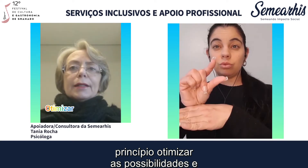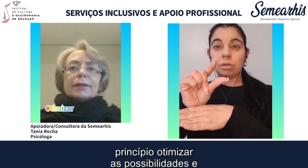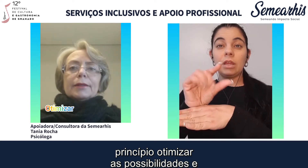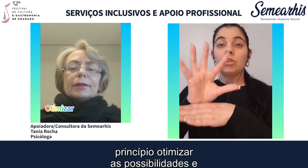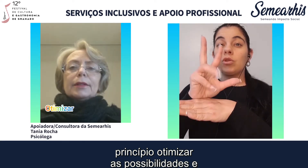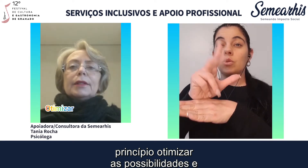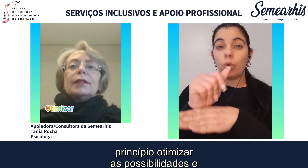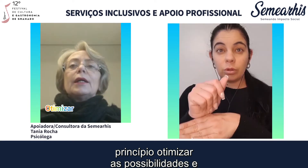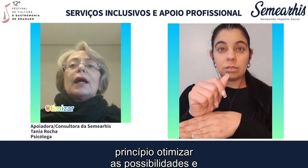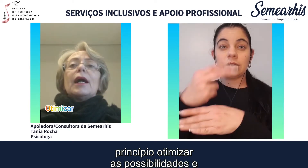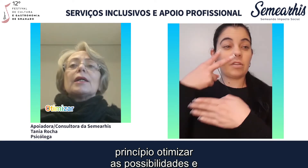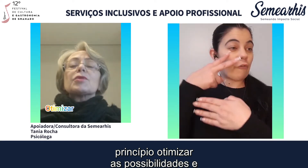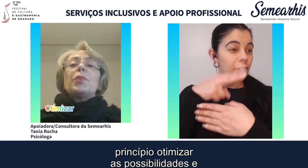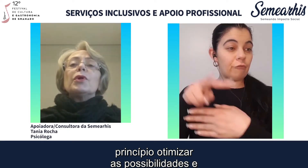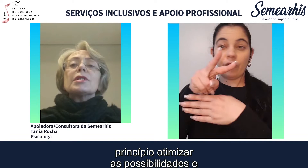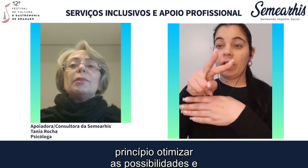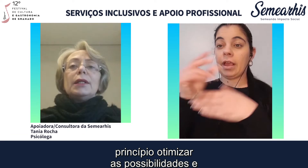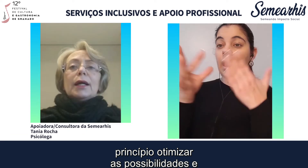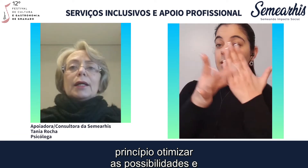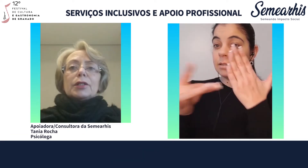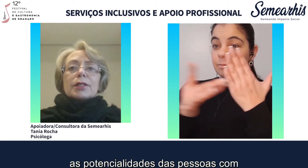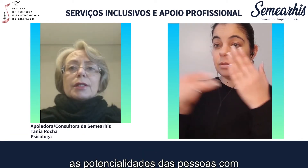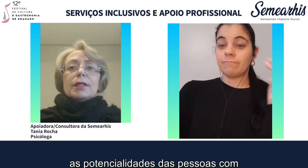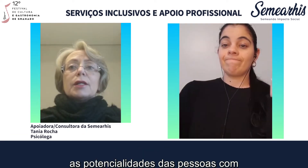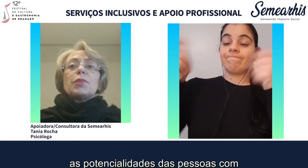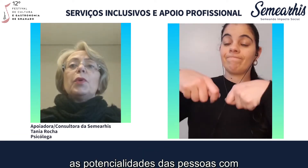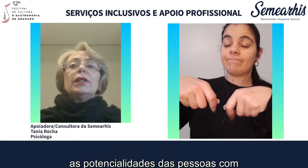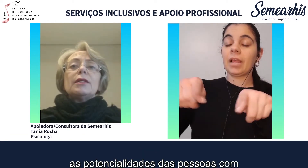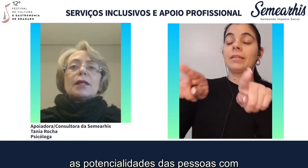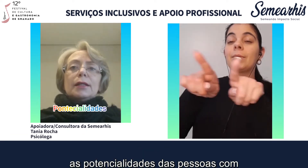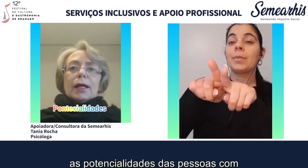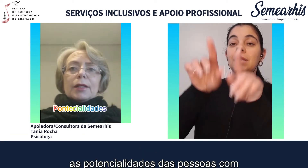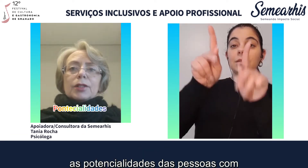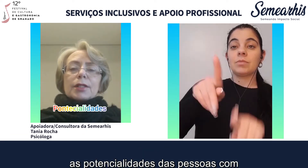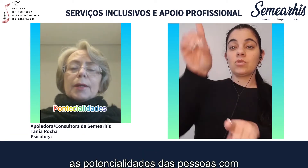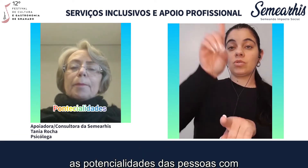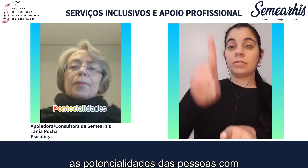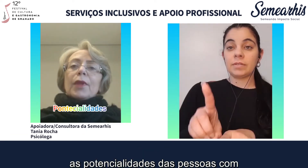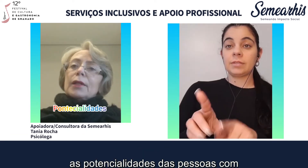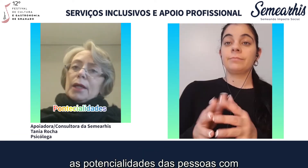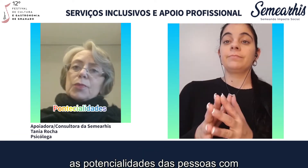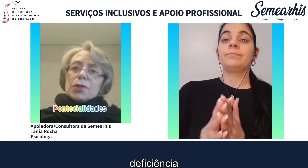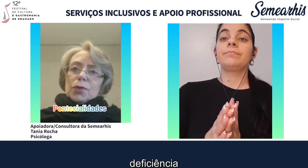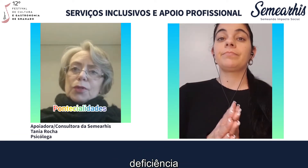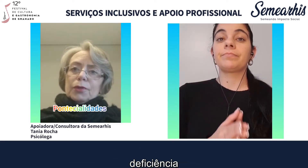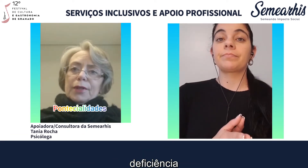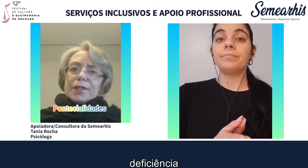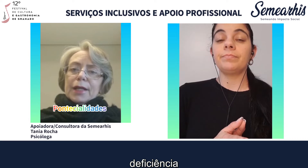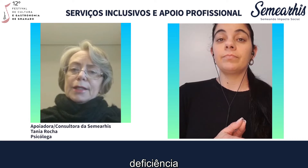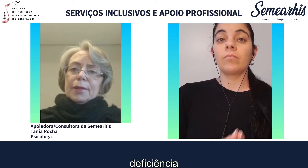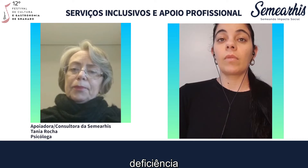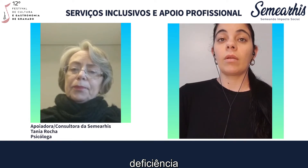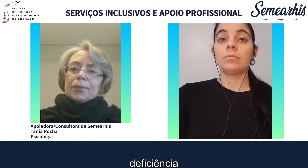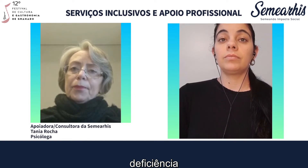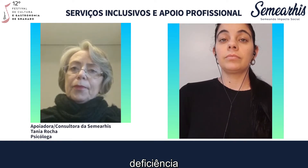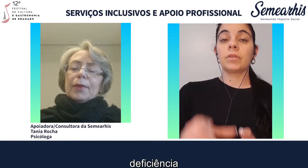otimizar as possibilidades e as potencialidades das pessoas com